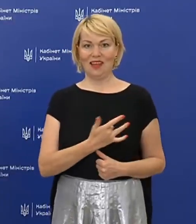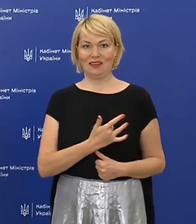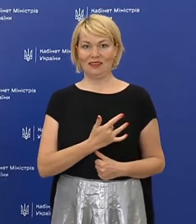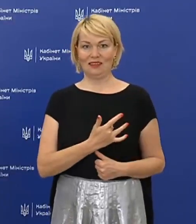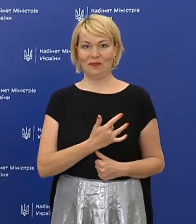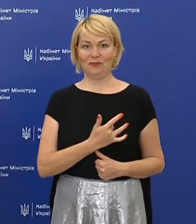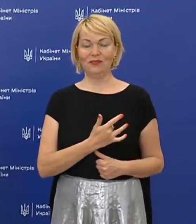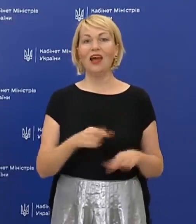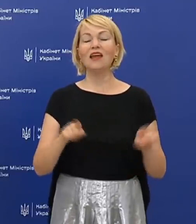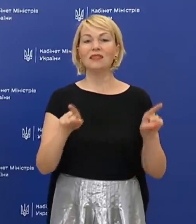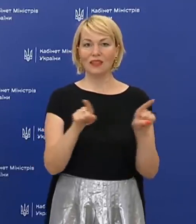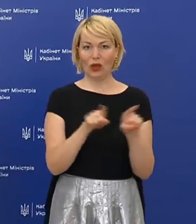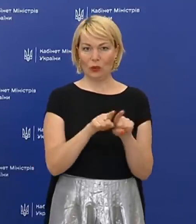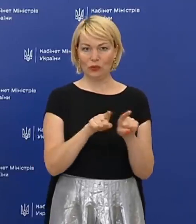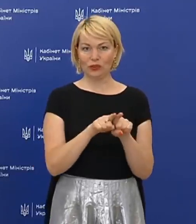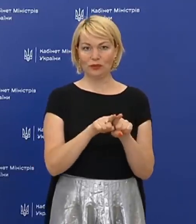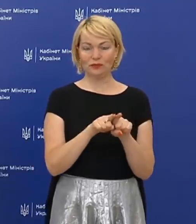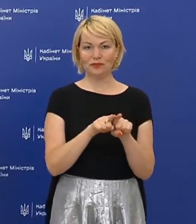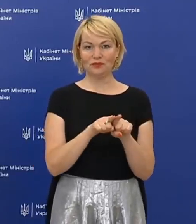Також